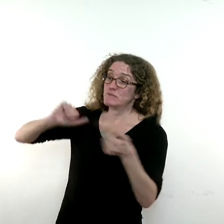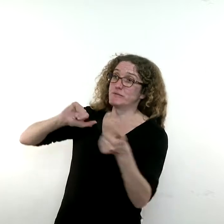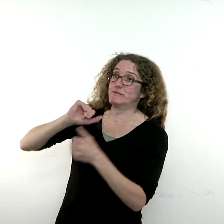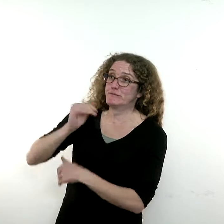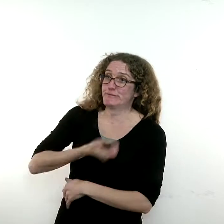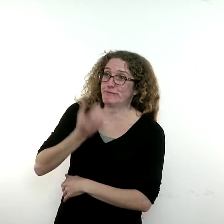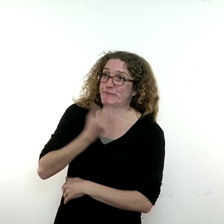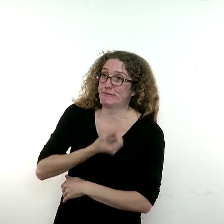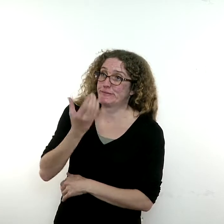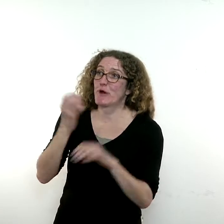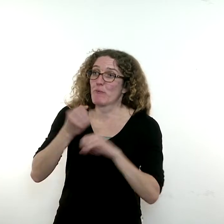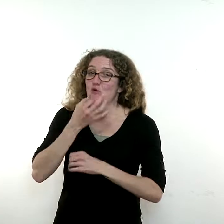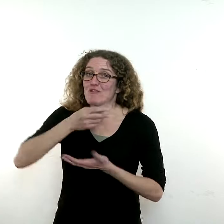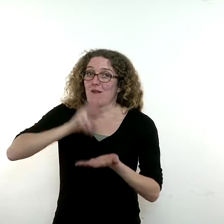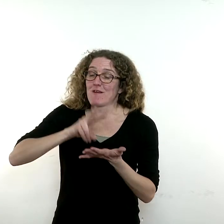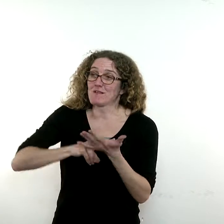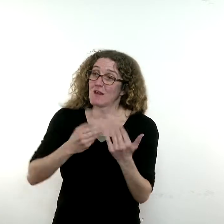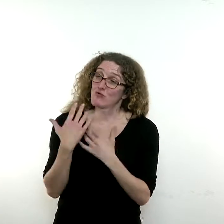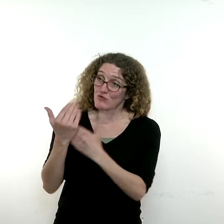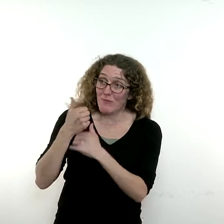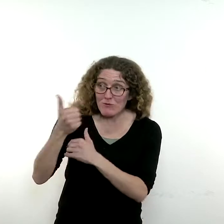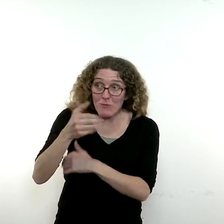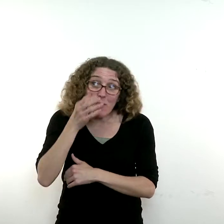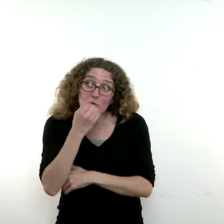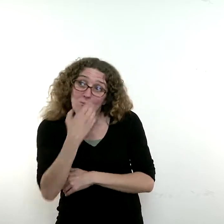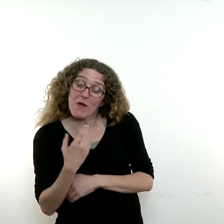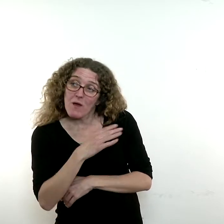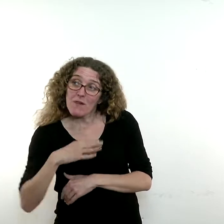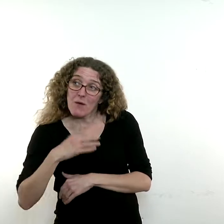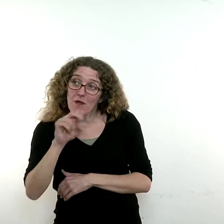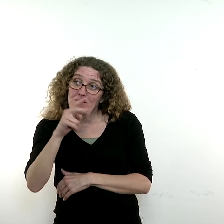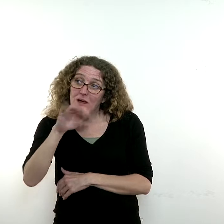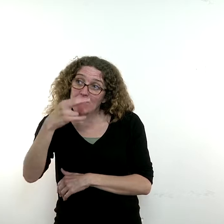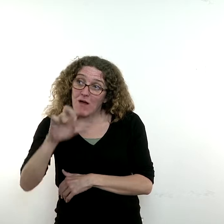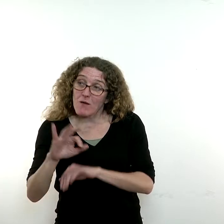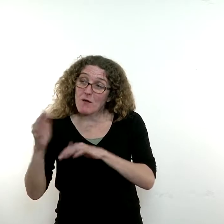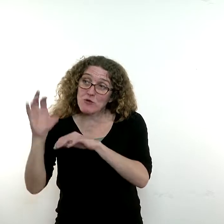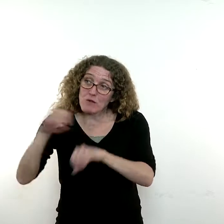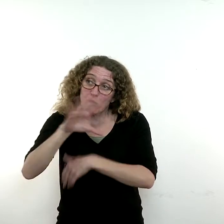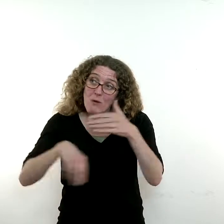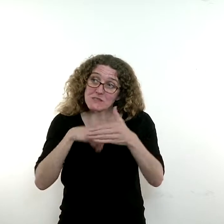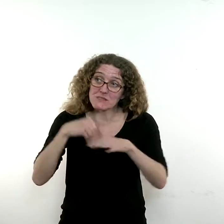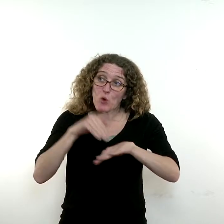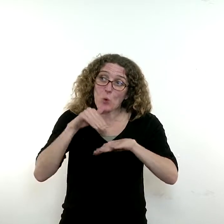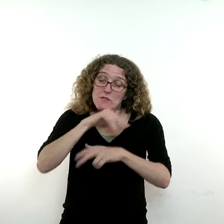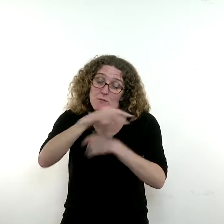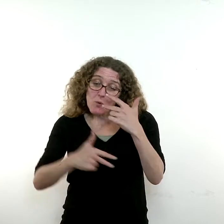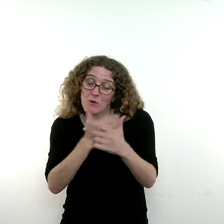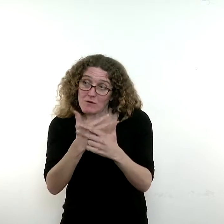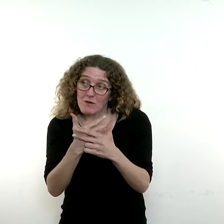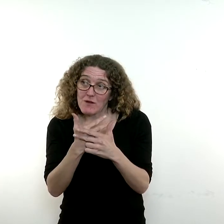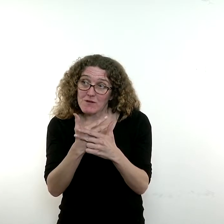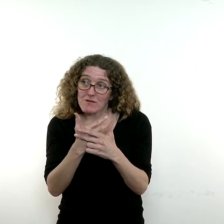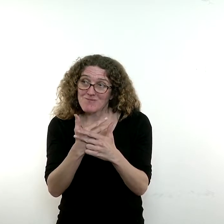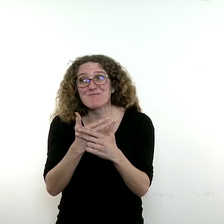écouté Madame Navarre et je l'invite à venir écouter en conseil métropolitain éventuellement ce que nous faisons sur le projet Montpellier Capitale Santé.